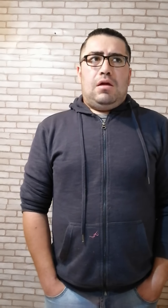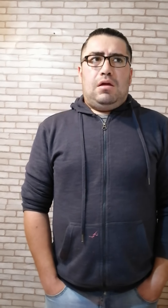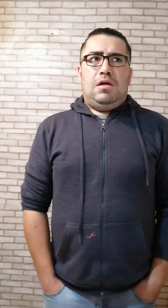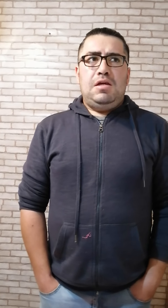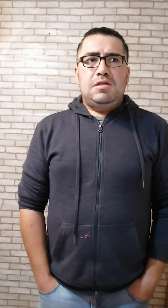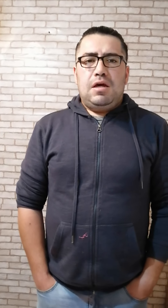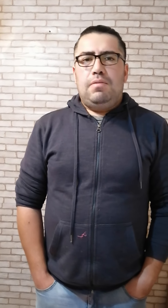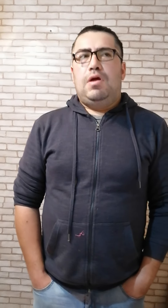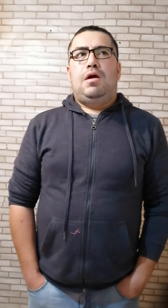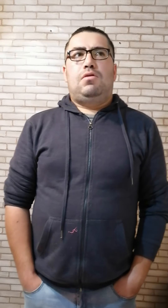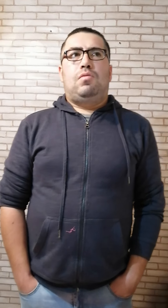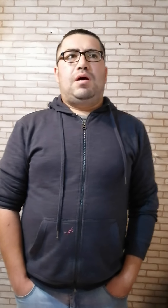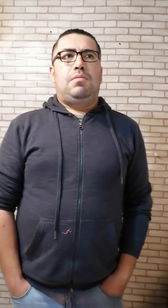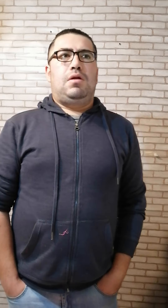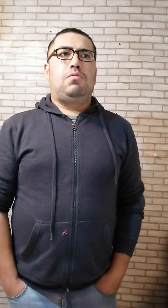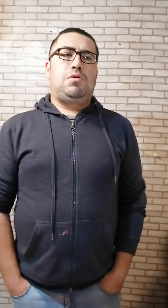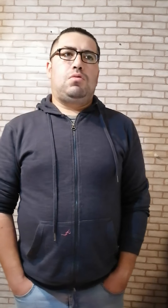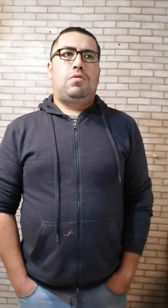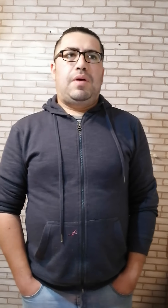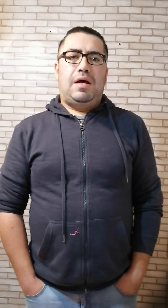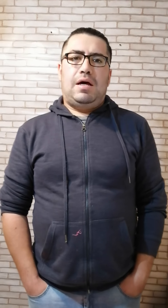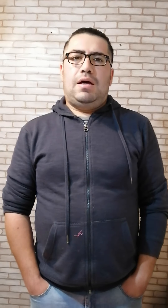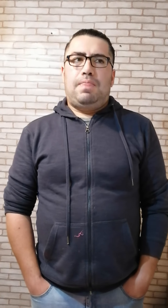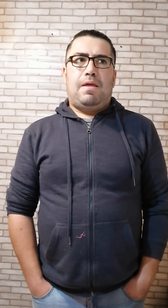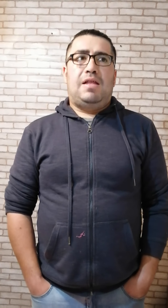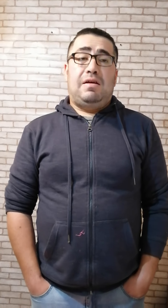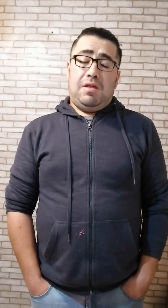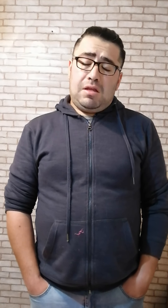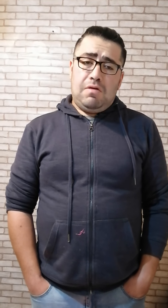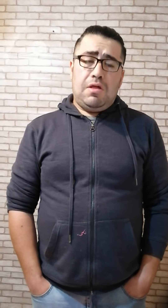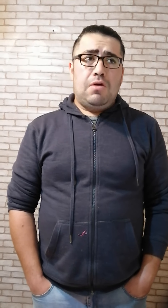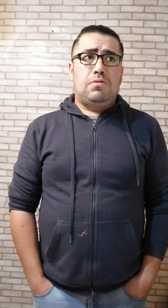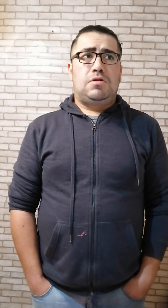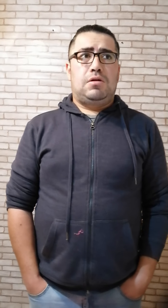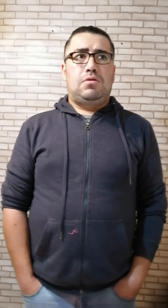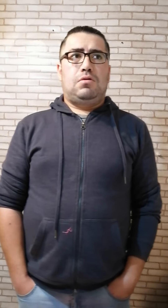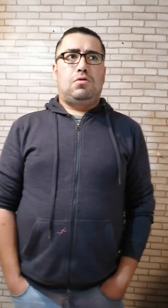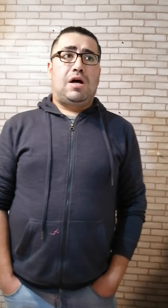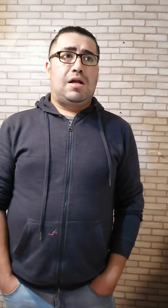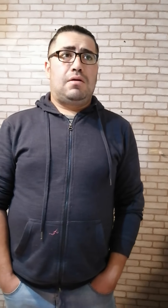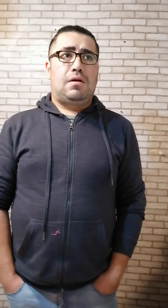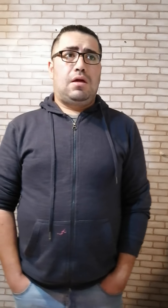quise tomarme los minutos para a través de este vídeo cierto tocar